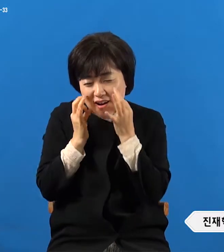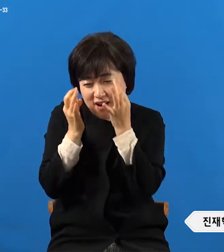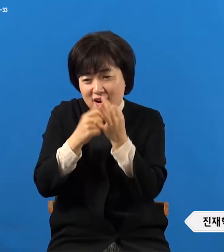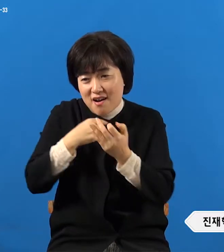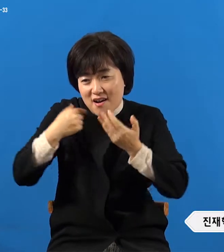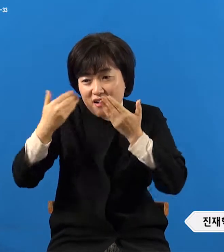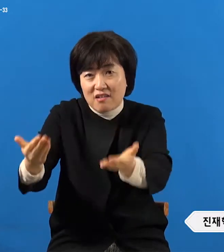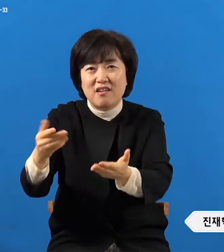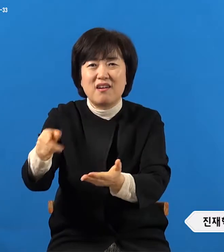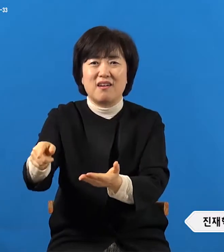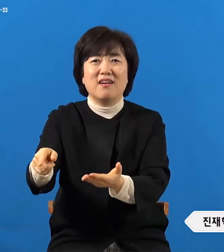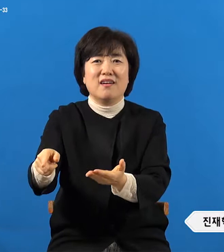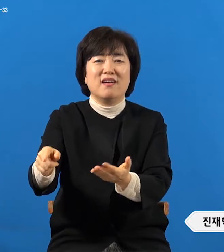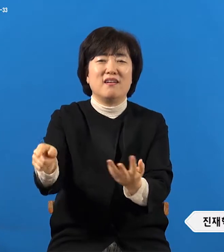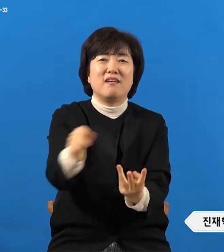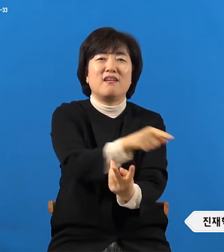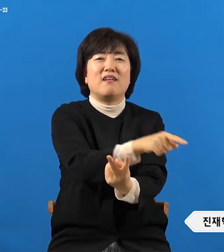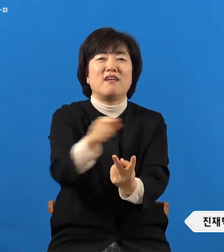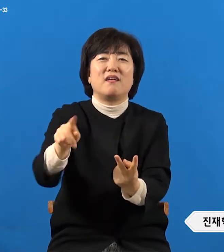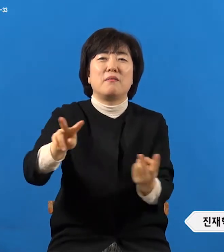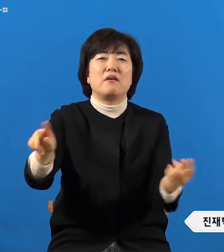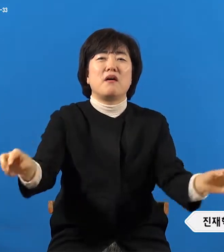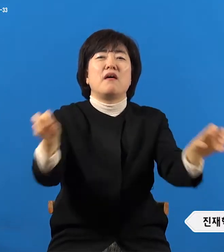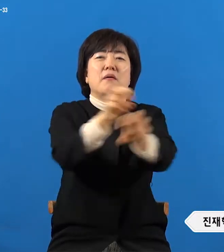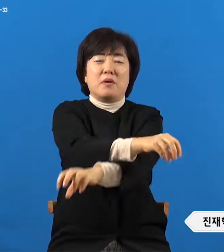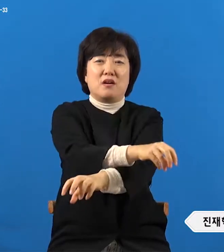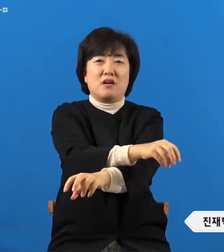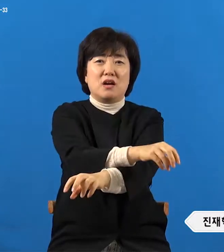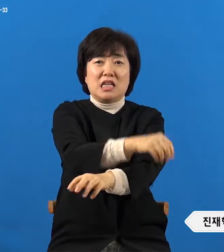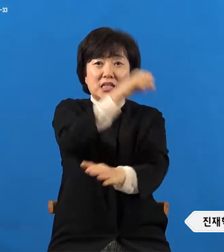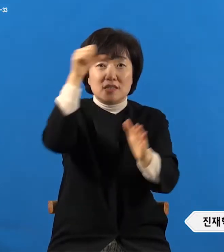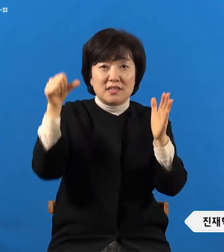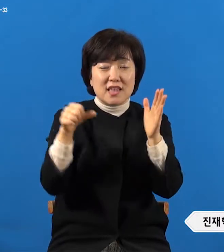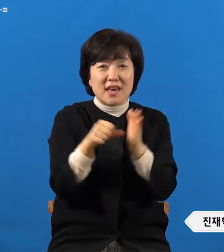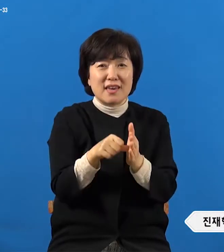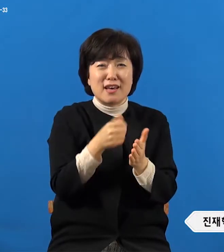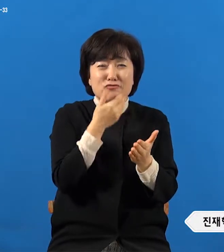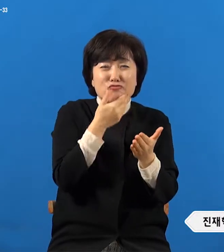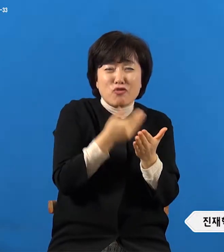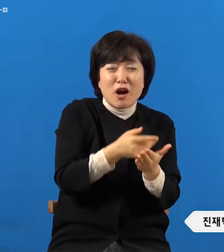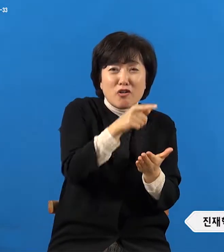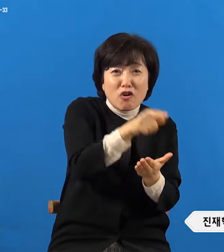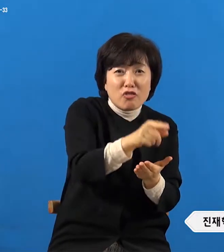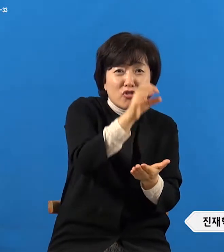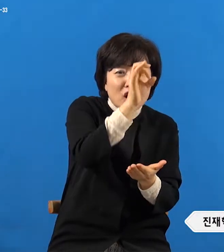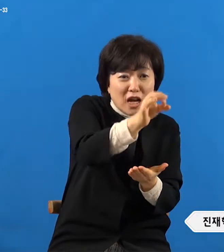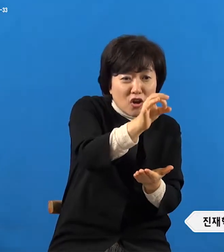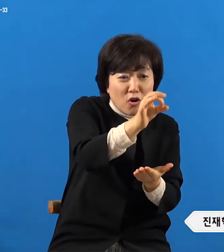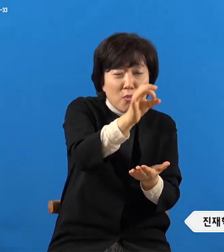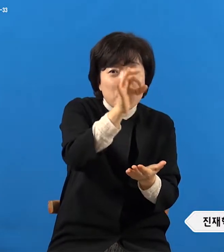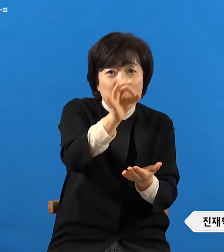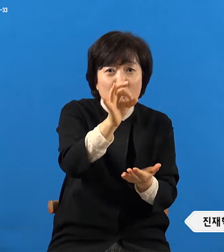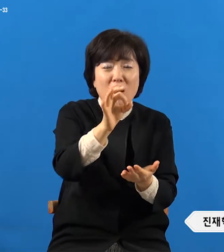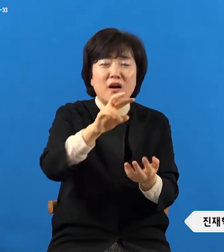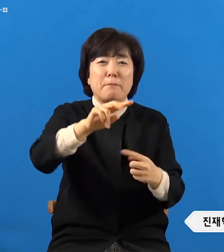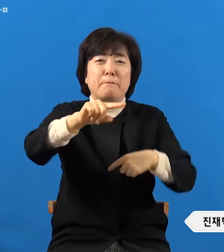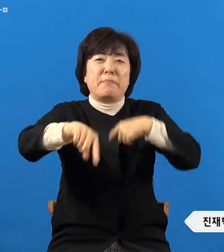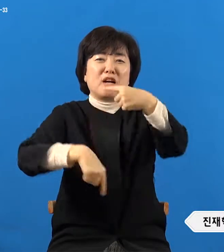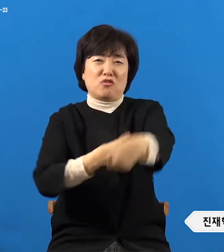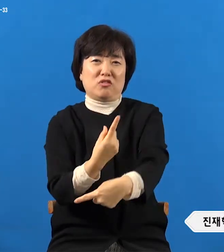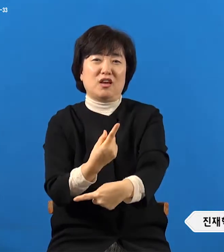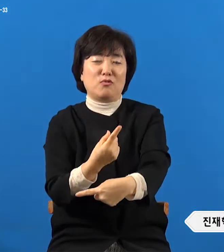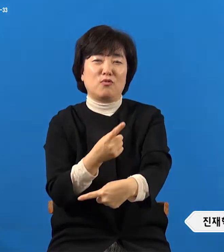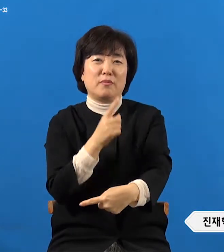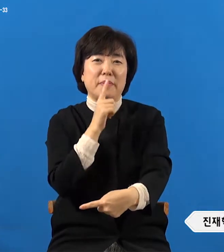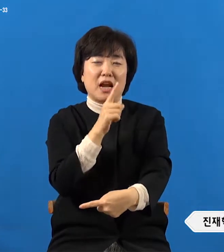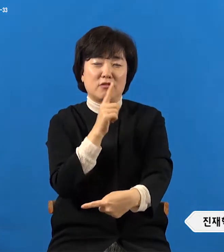이야기하면서 인생의 가장 중요한 가치에 가격표가 뒤바뀐 삶을 우리는 살고 있다라고